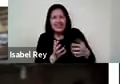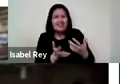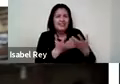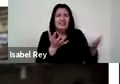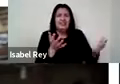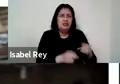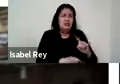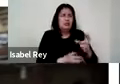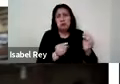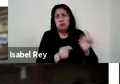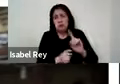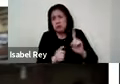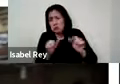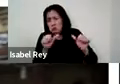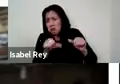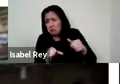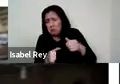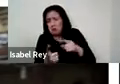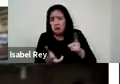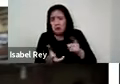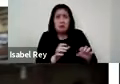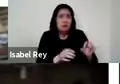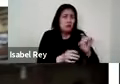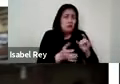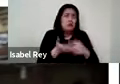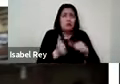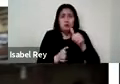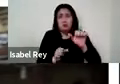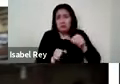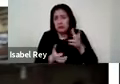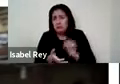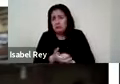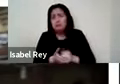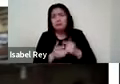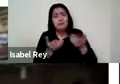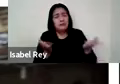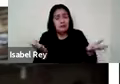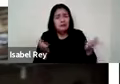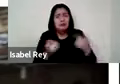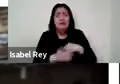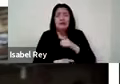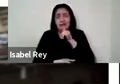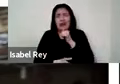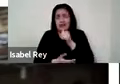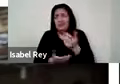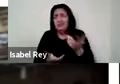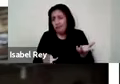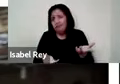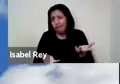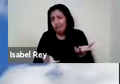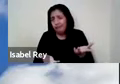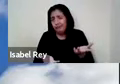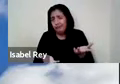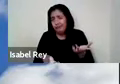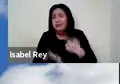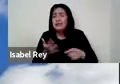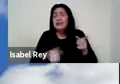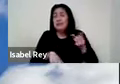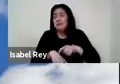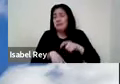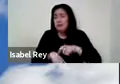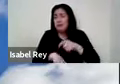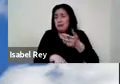no funcionan a buena hora y otros sí, y creo que me falta algo. Y fue el momento en